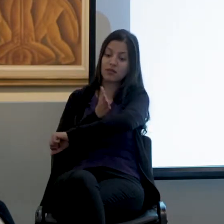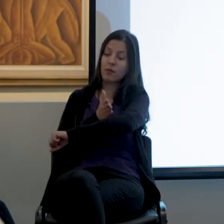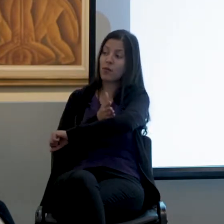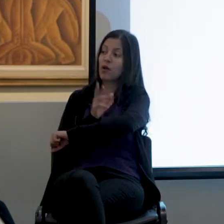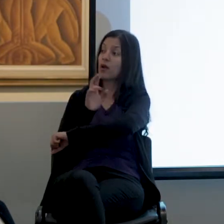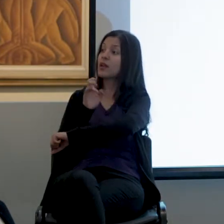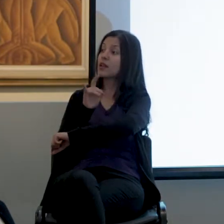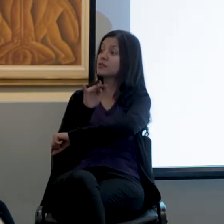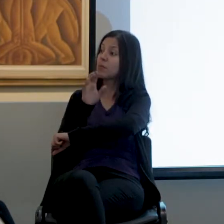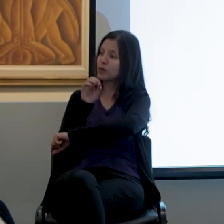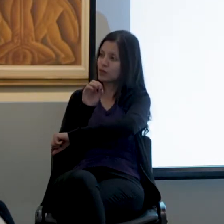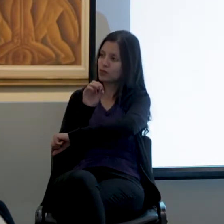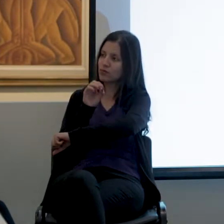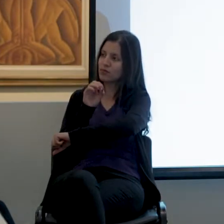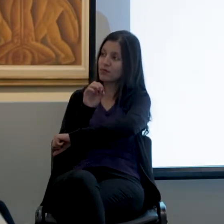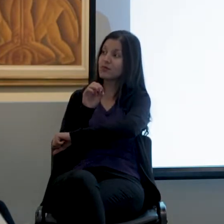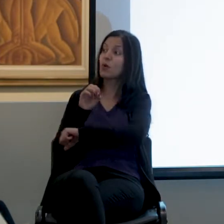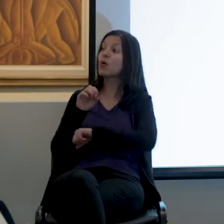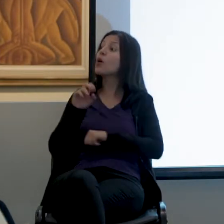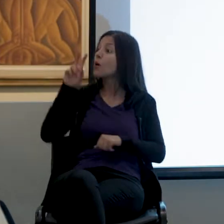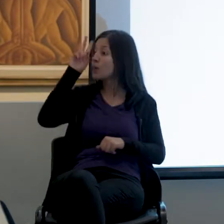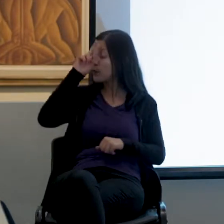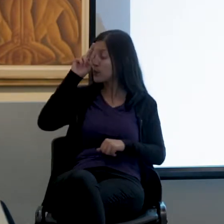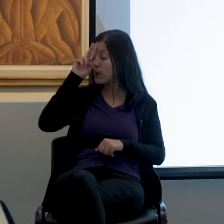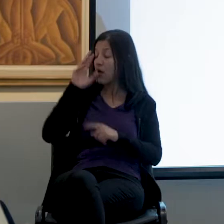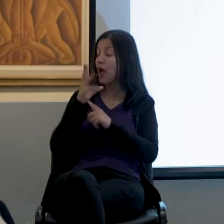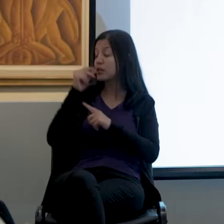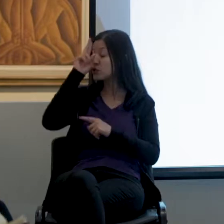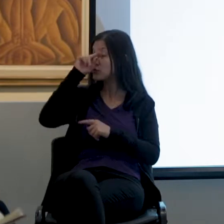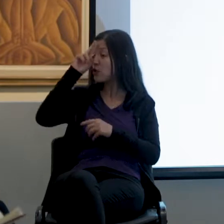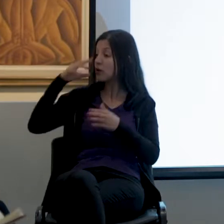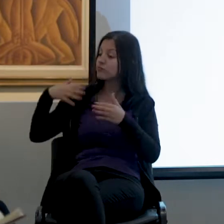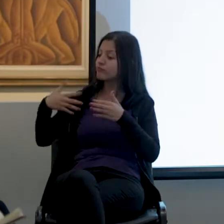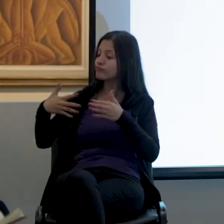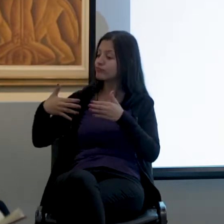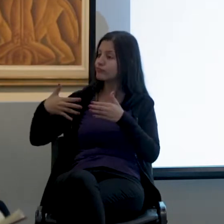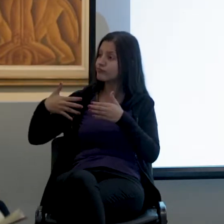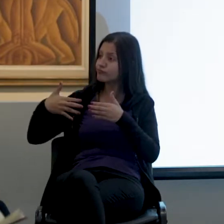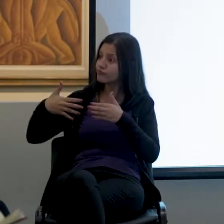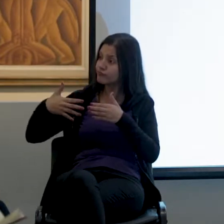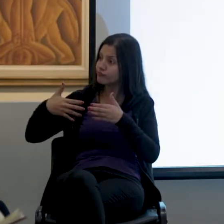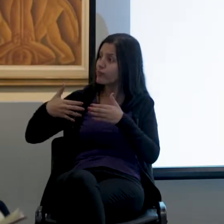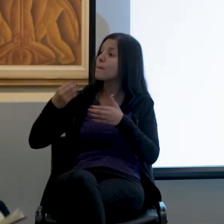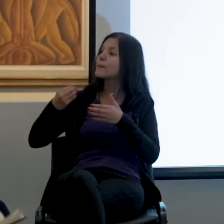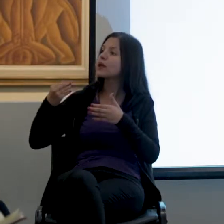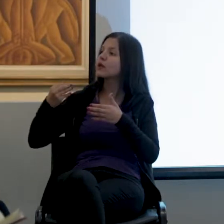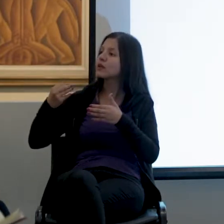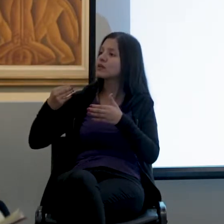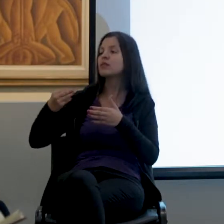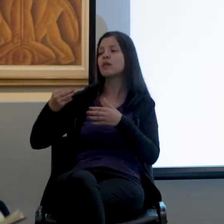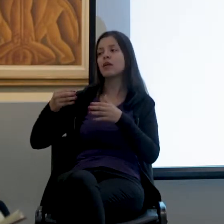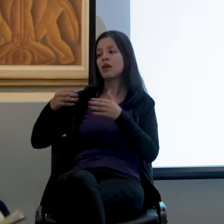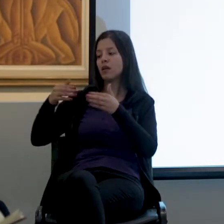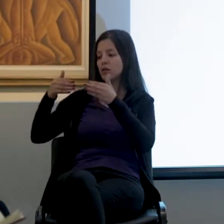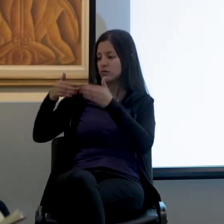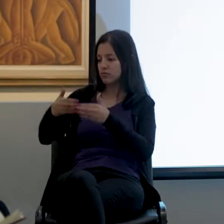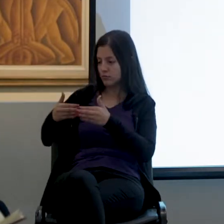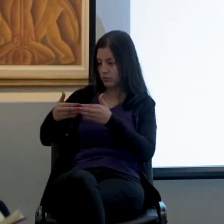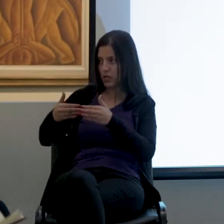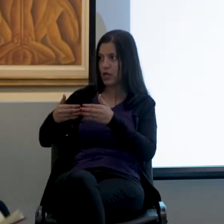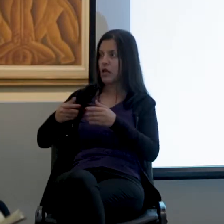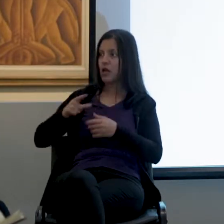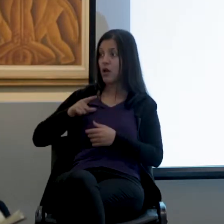o que eu quero dizer com tudo isso é que ela começa a ser inventada para ser, de um lado, ela é parte da autonomia